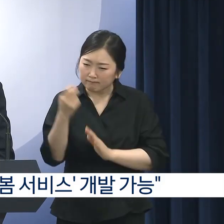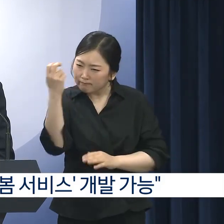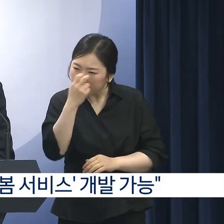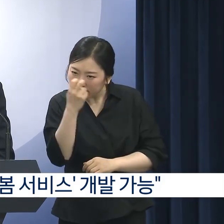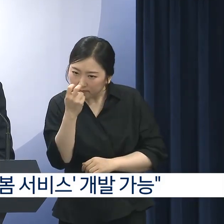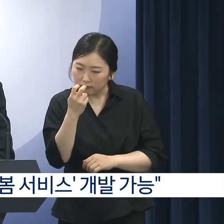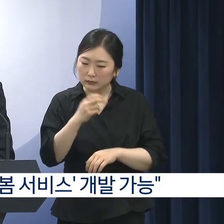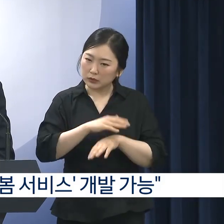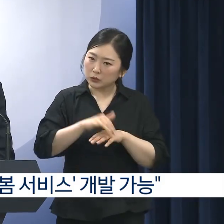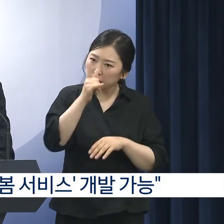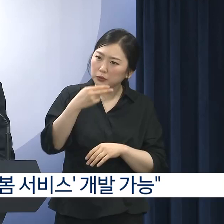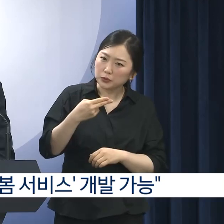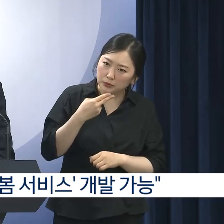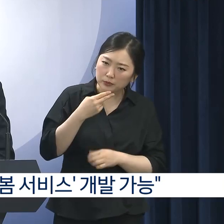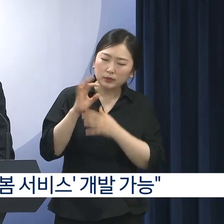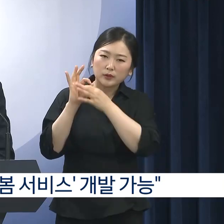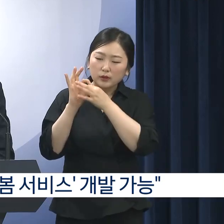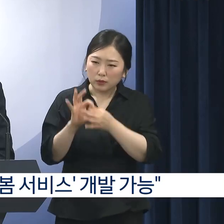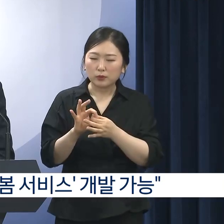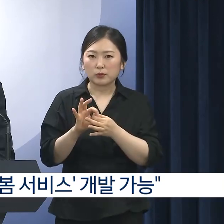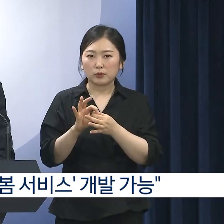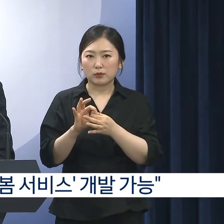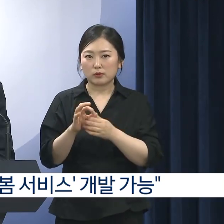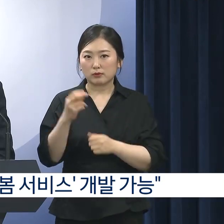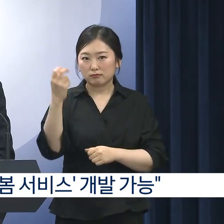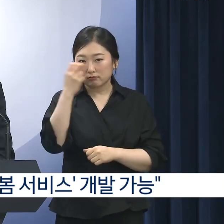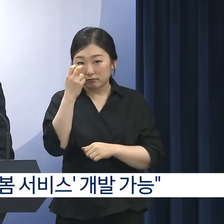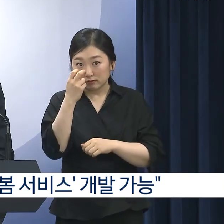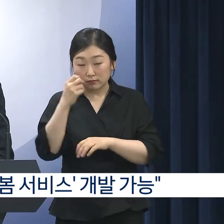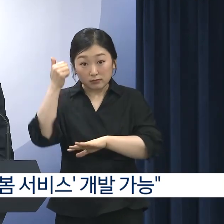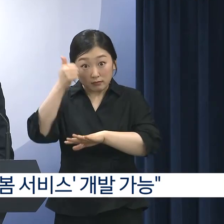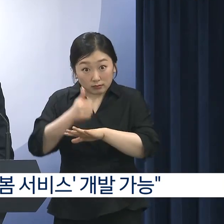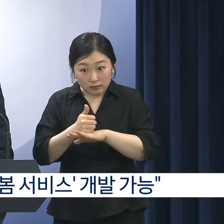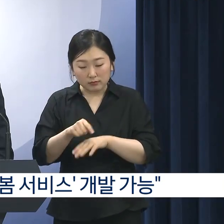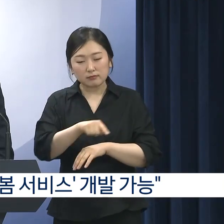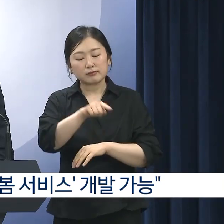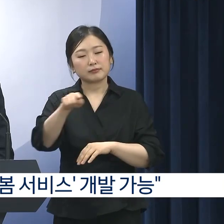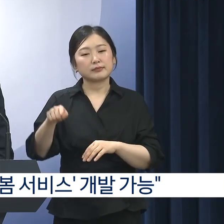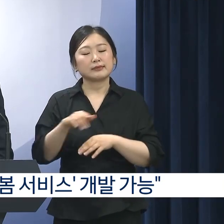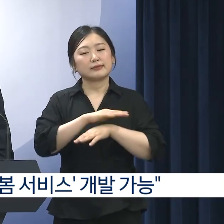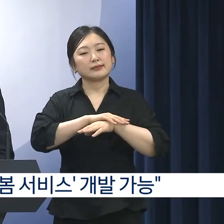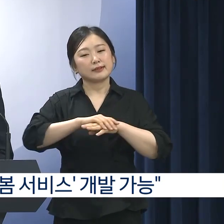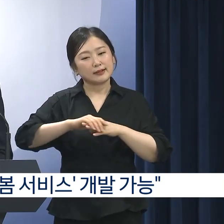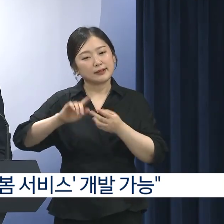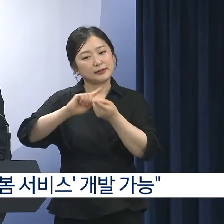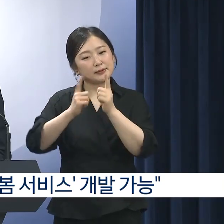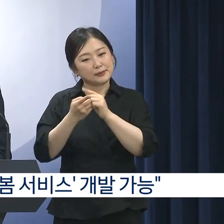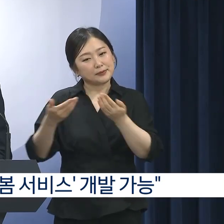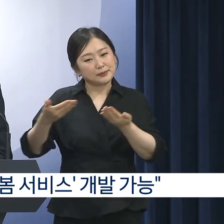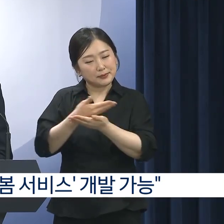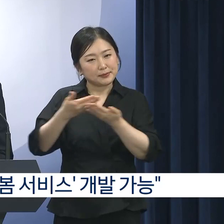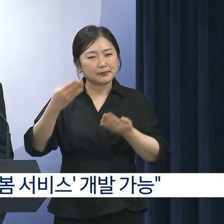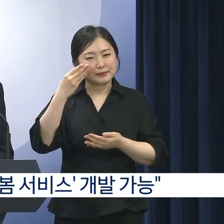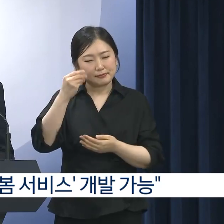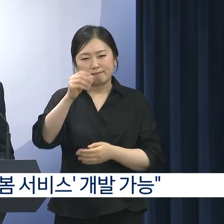우리 국민들께서 좋은 고품질의 서비스를 받을 수 있도록 정부에서는 최선의 노력을 다하도록 하겠습니다.